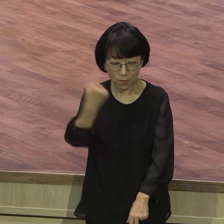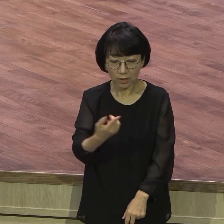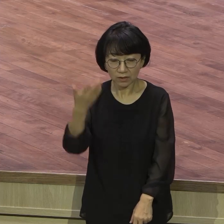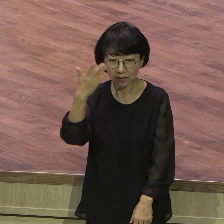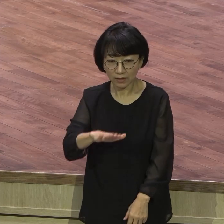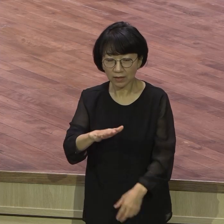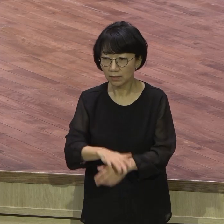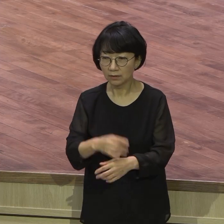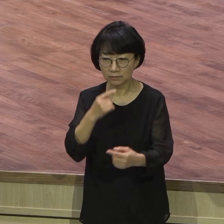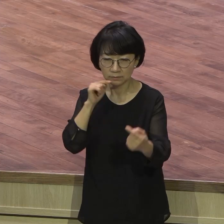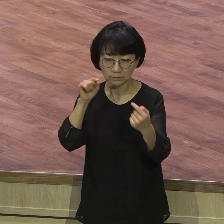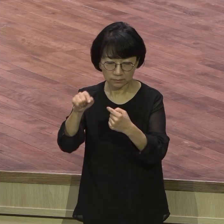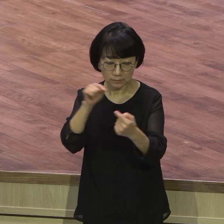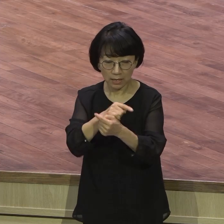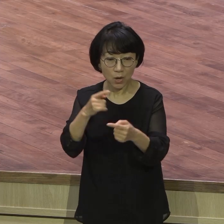안 맞아